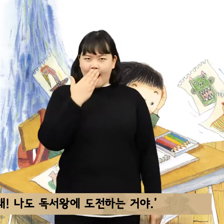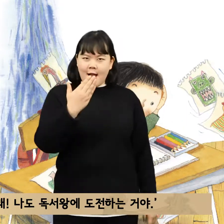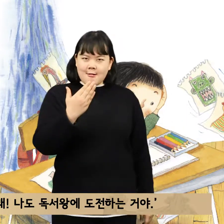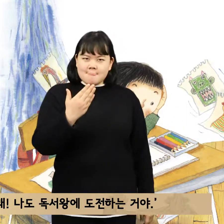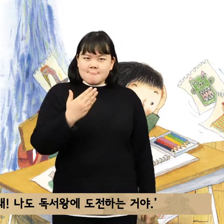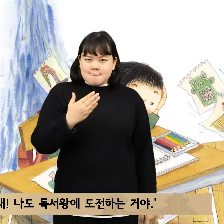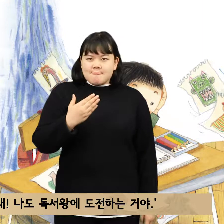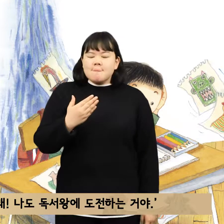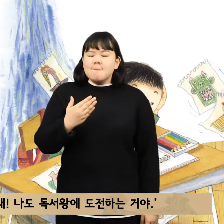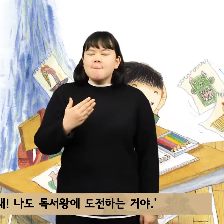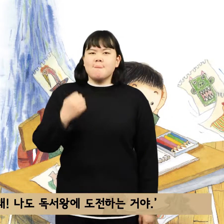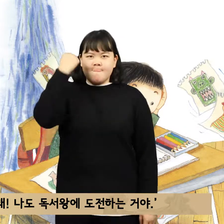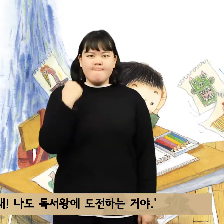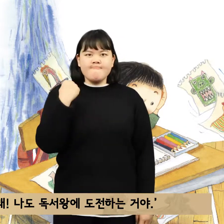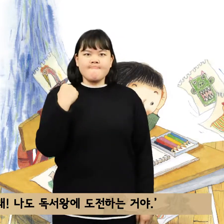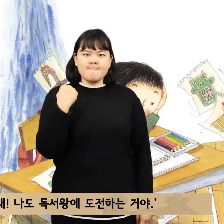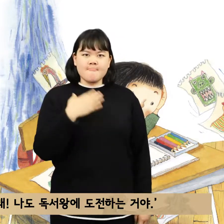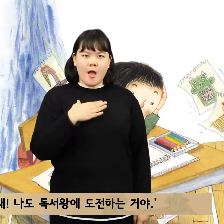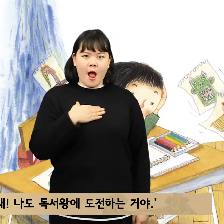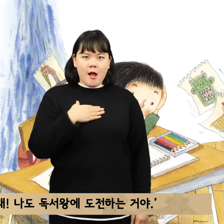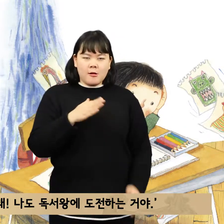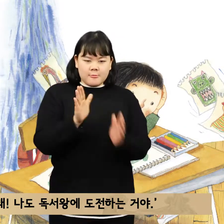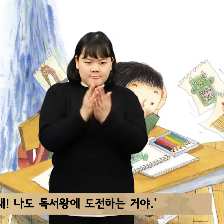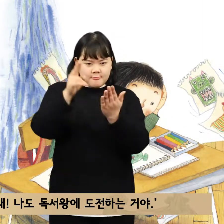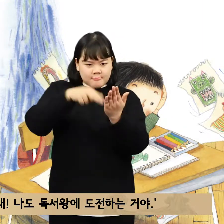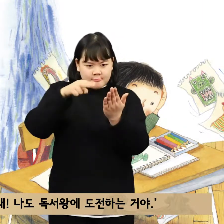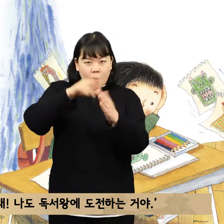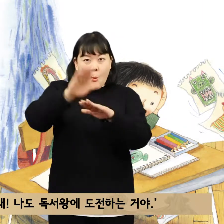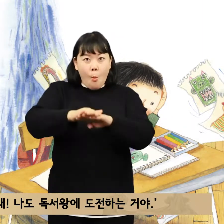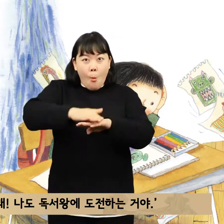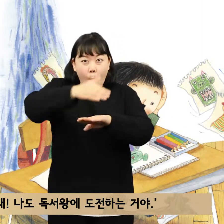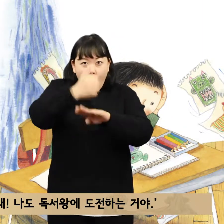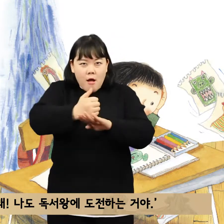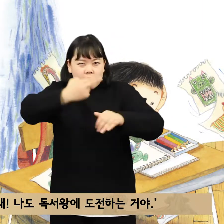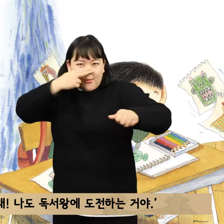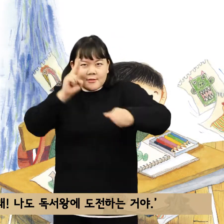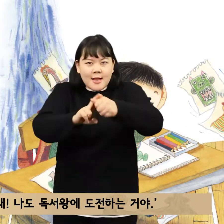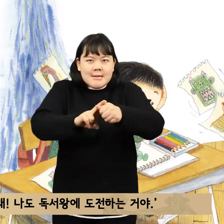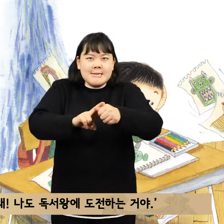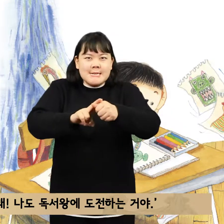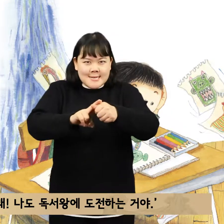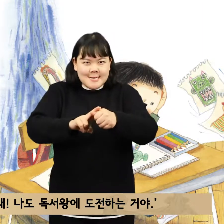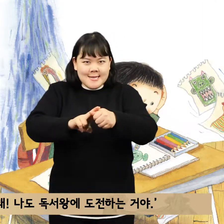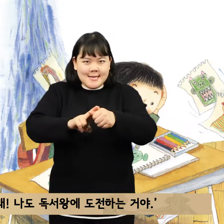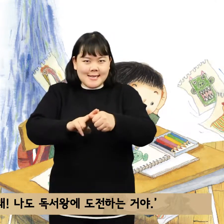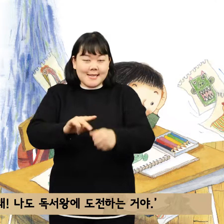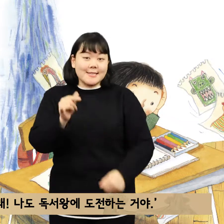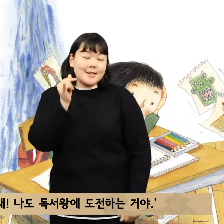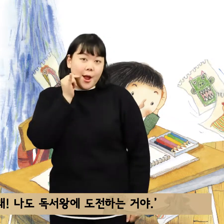못하겠어? 그래, 나도 독서왕에 도전하는 거야.